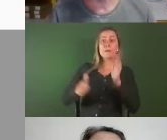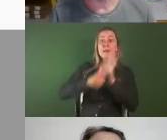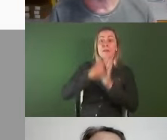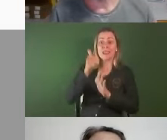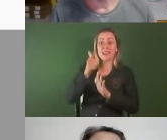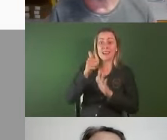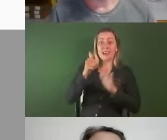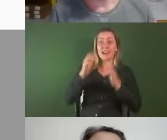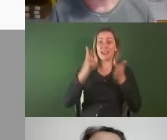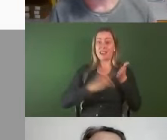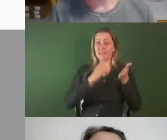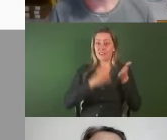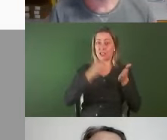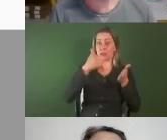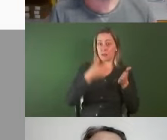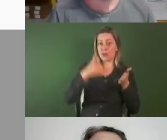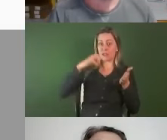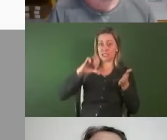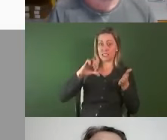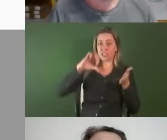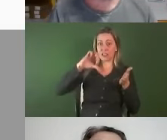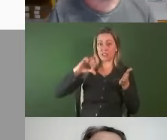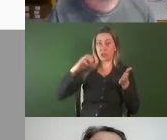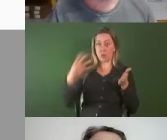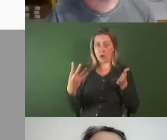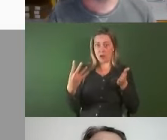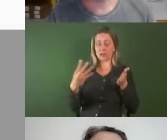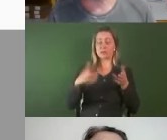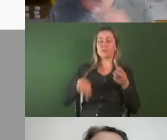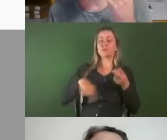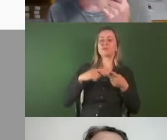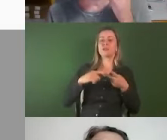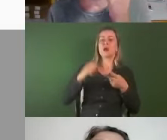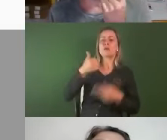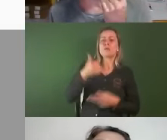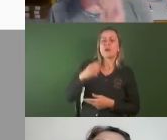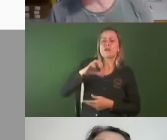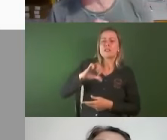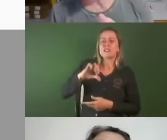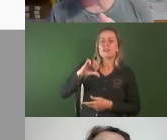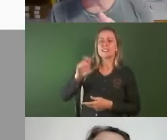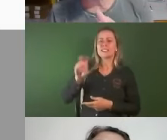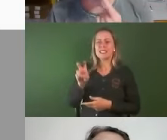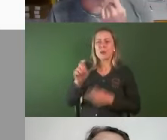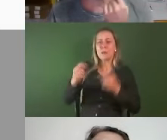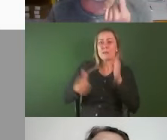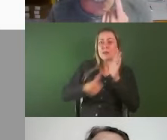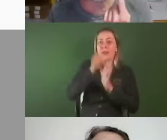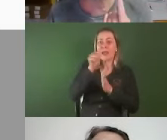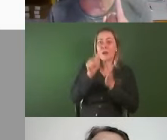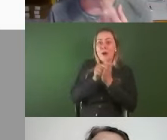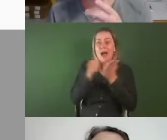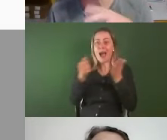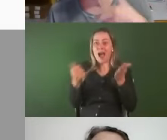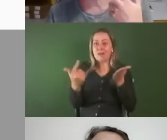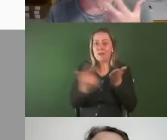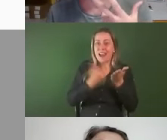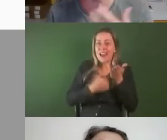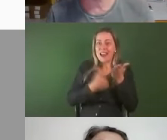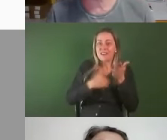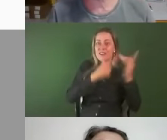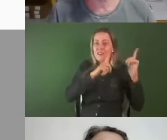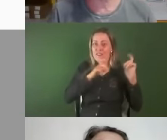1894 sobre fotografia. E em 1895, o primeiro álbum de fotografia, o primeiro livro de fotografia,